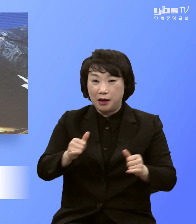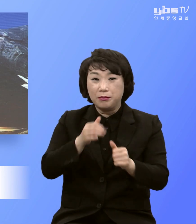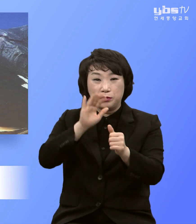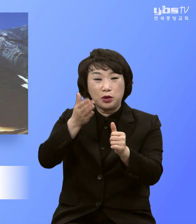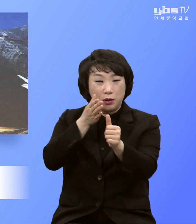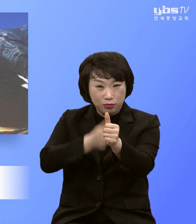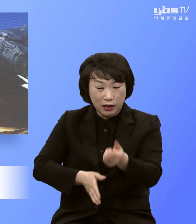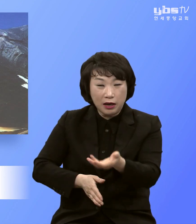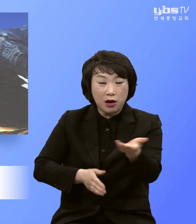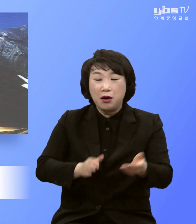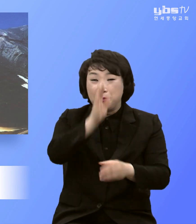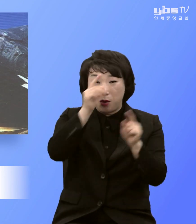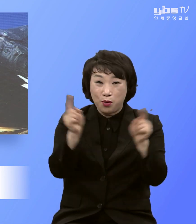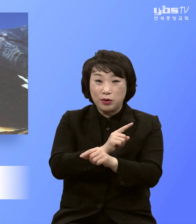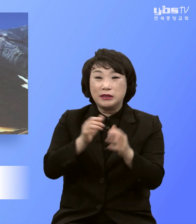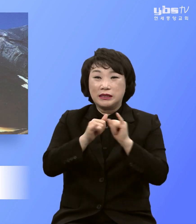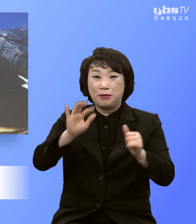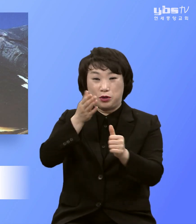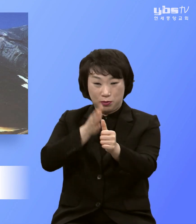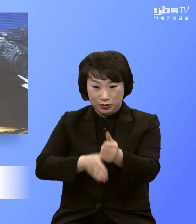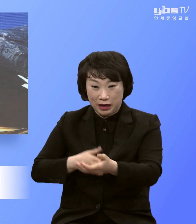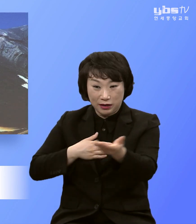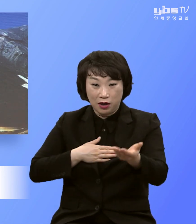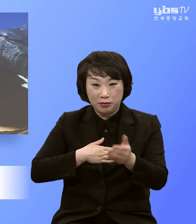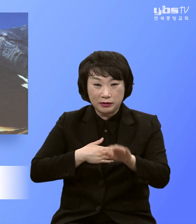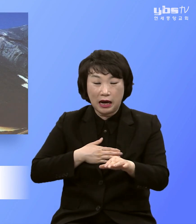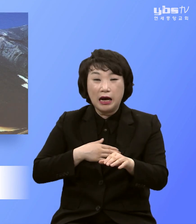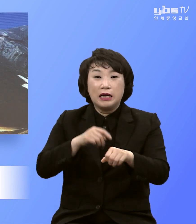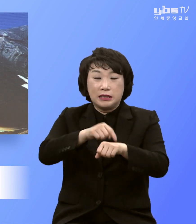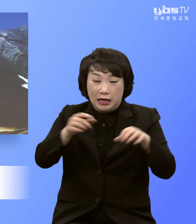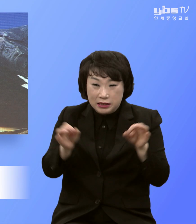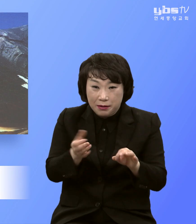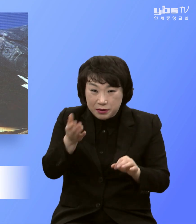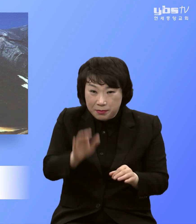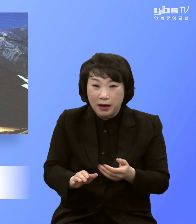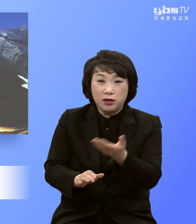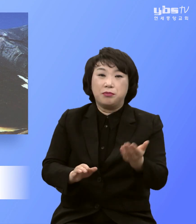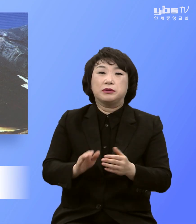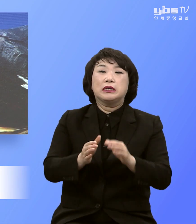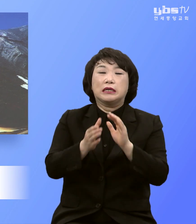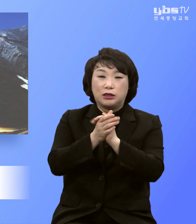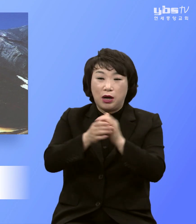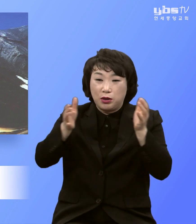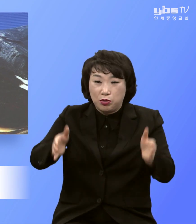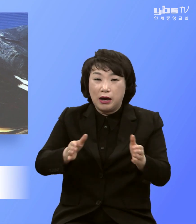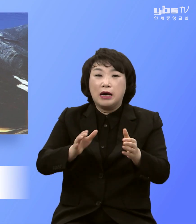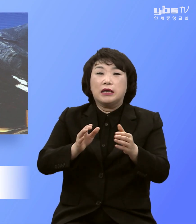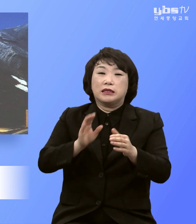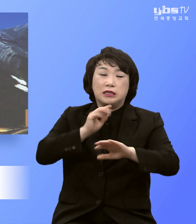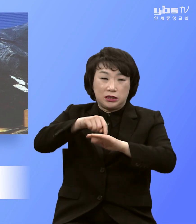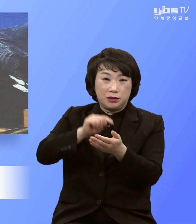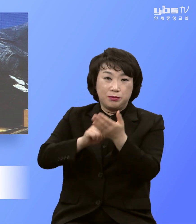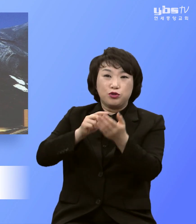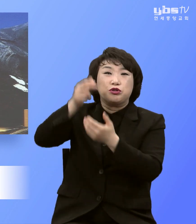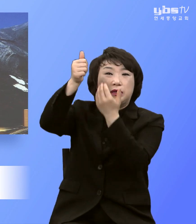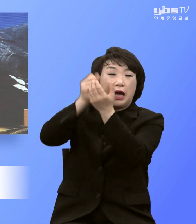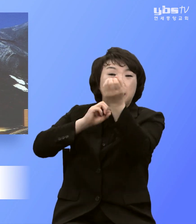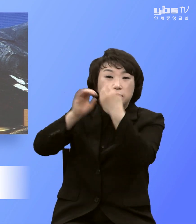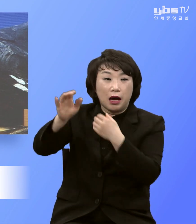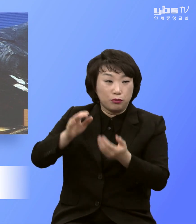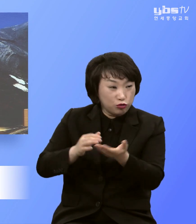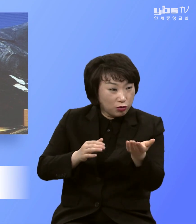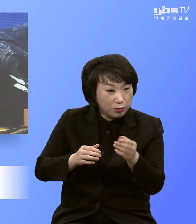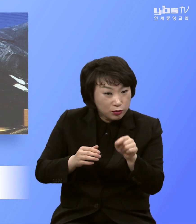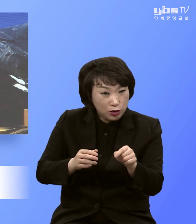바라며, 경고치는 사람이 있기 바라며, 이 짧은 시간에도 진실이 상달릴 때 주님은 그 진실을 보실